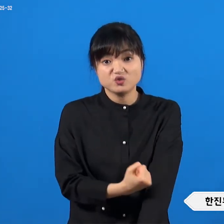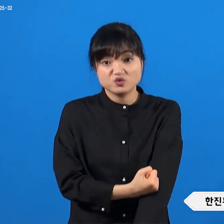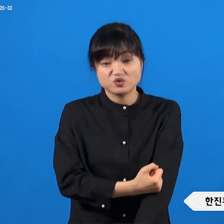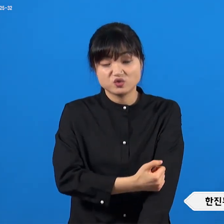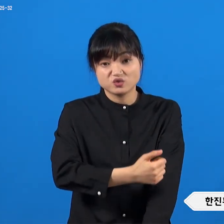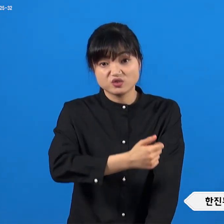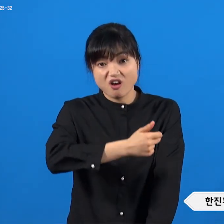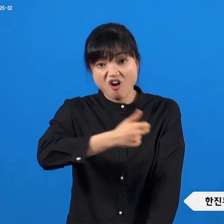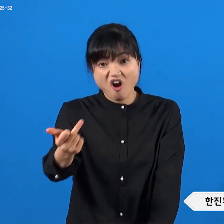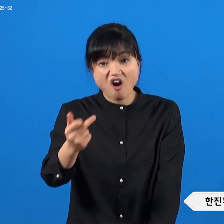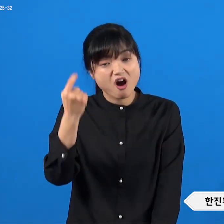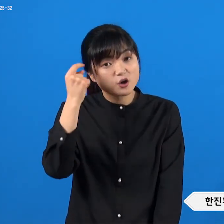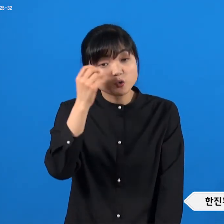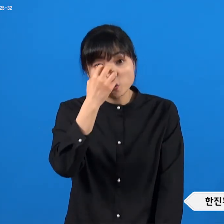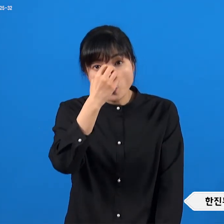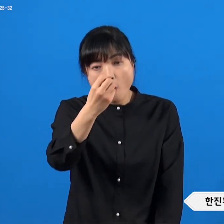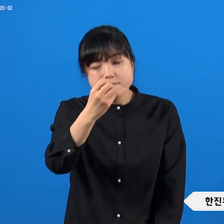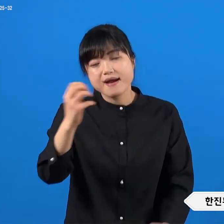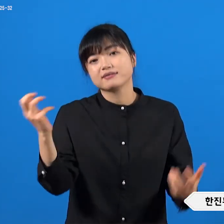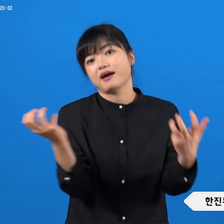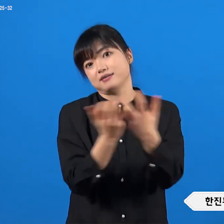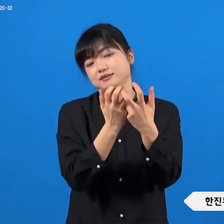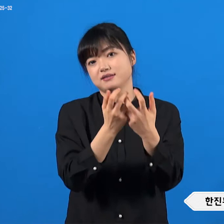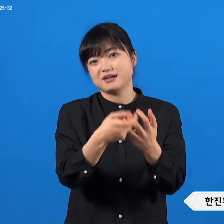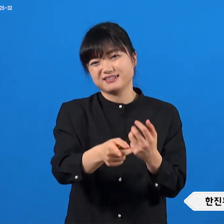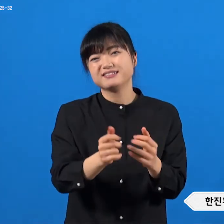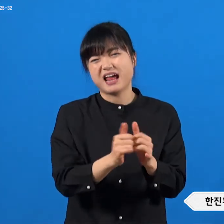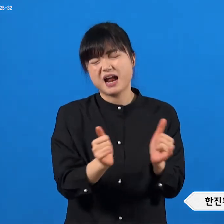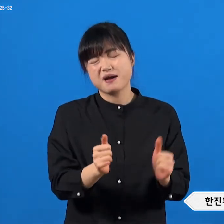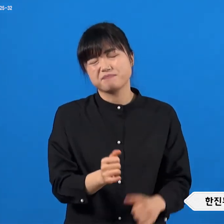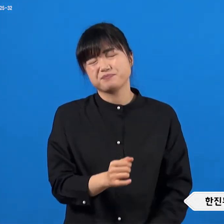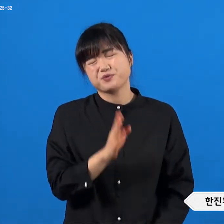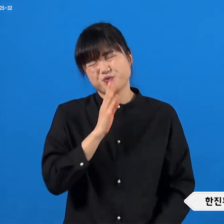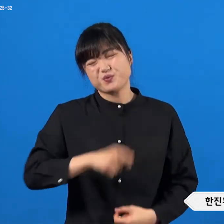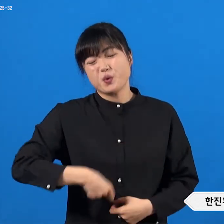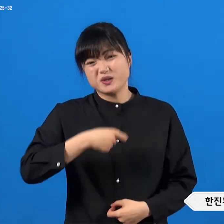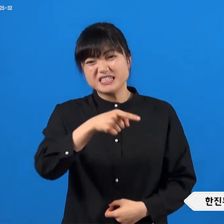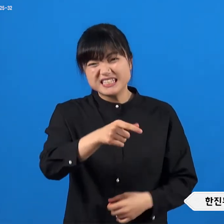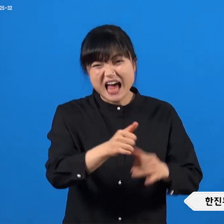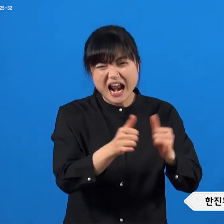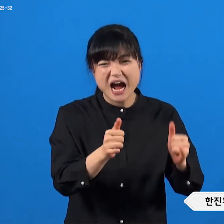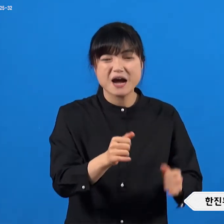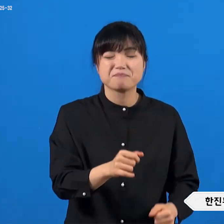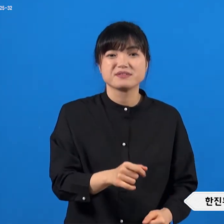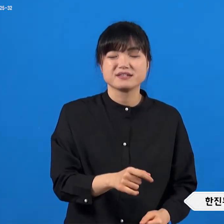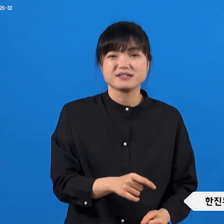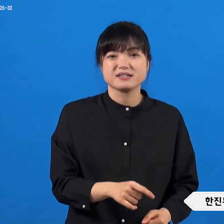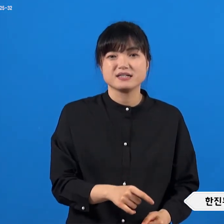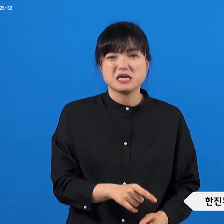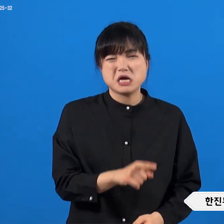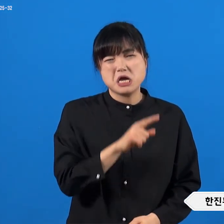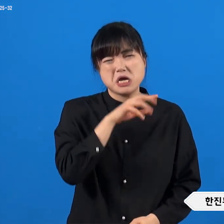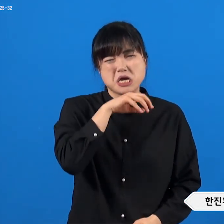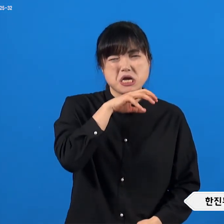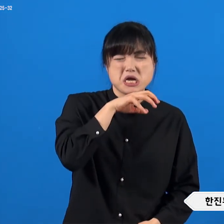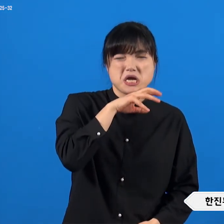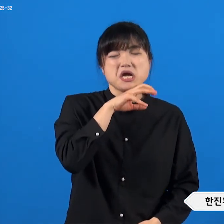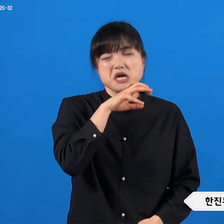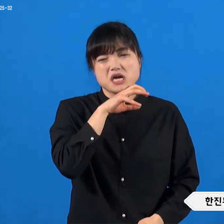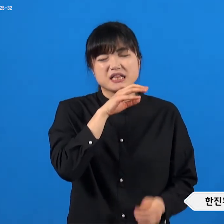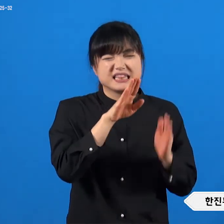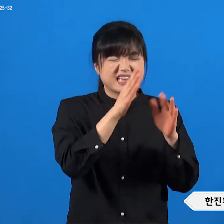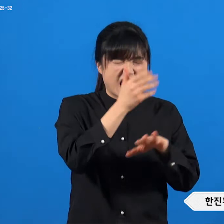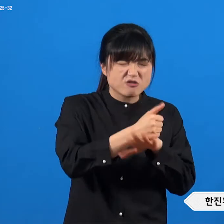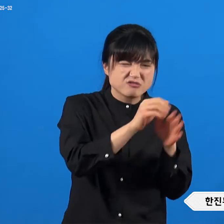공로의식이 꽉 차 있습니다. 그런 분들은 내 말은 안 하지만은 사실은 옛날에 이랬고 저랬고, 말은 안